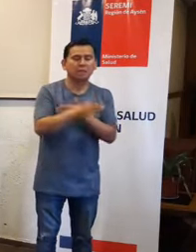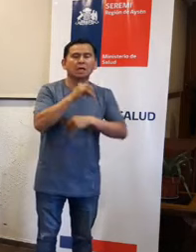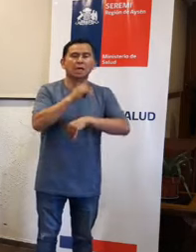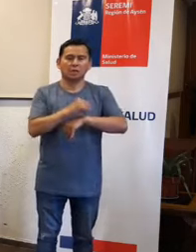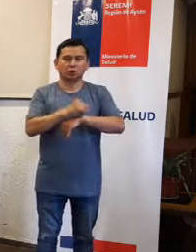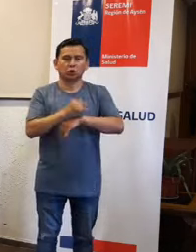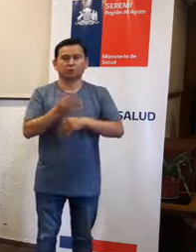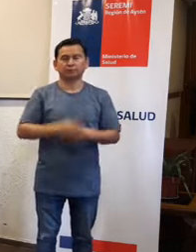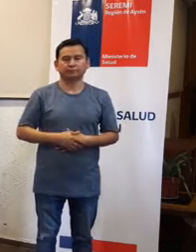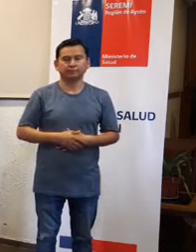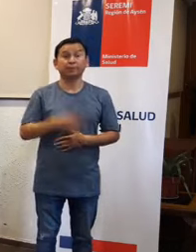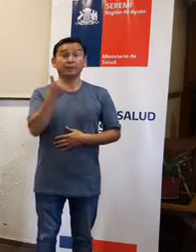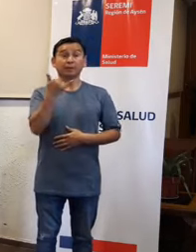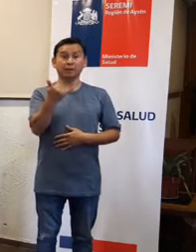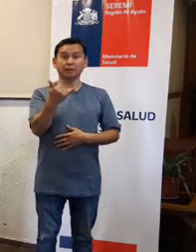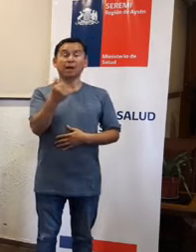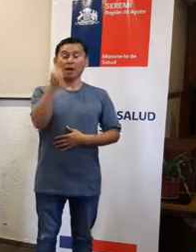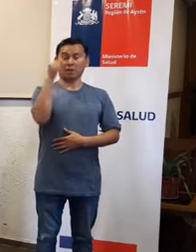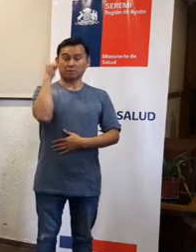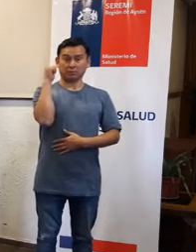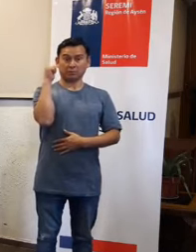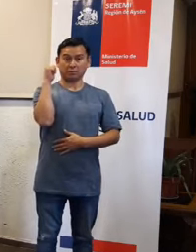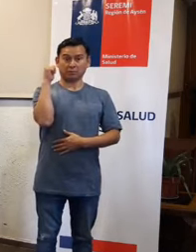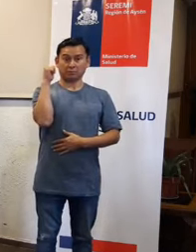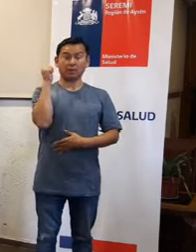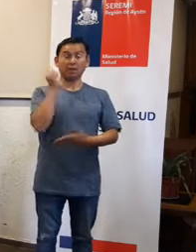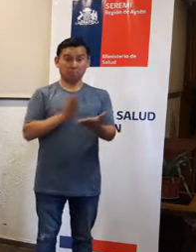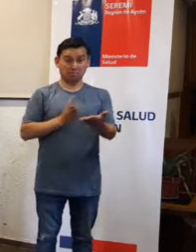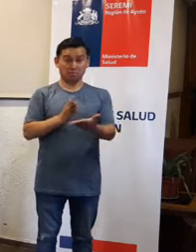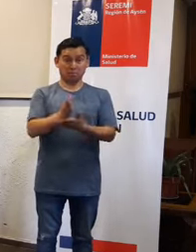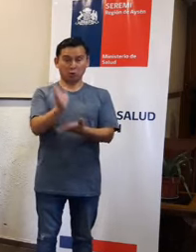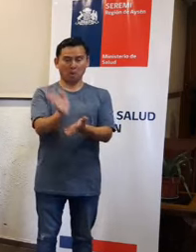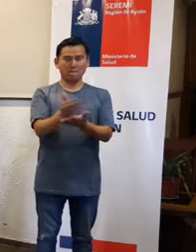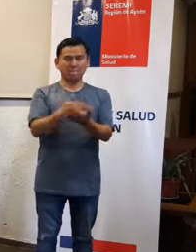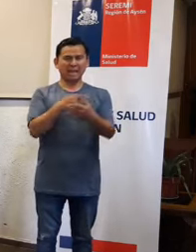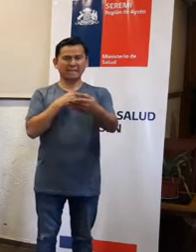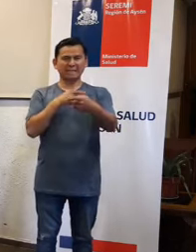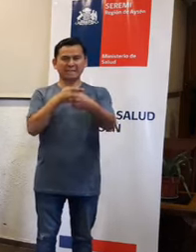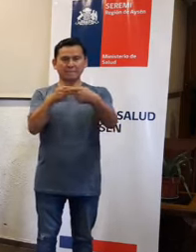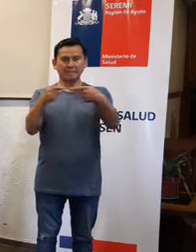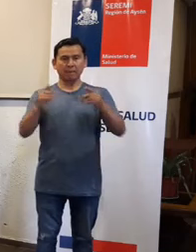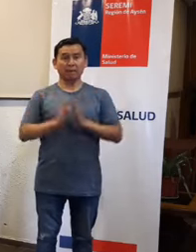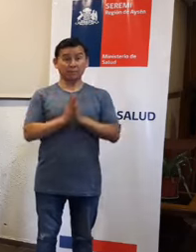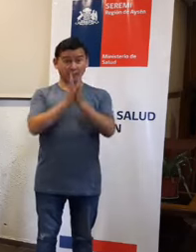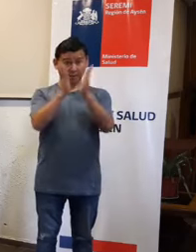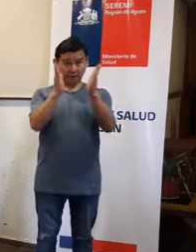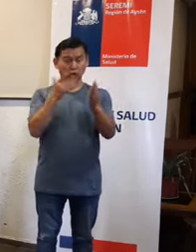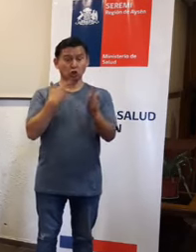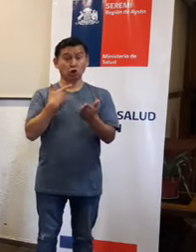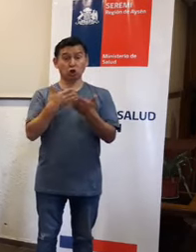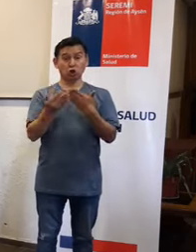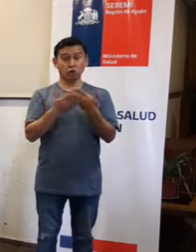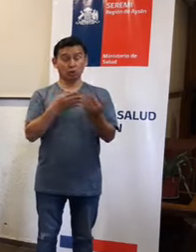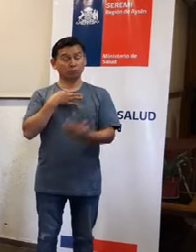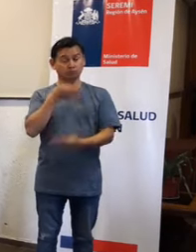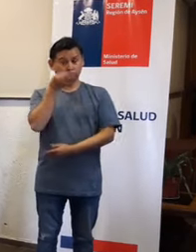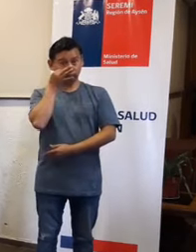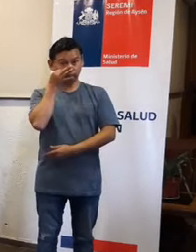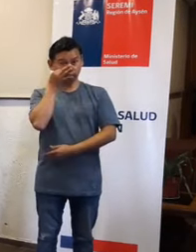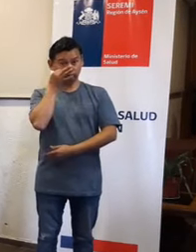y el día de ayer partió ya el plan de semana santa donde se pudo apreciar que